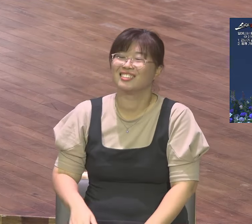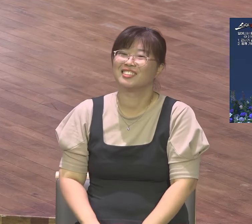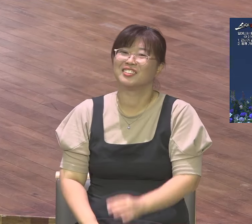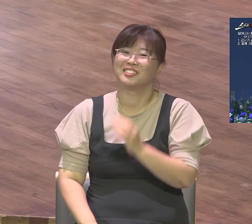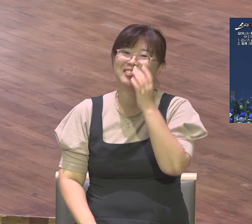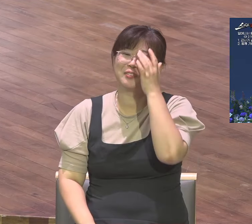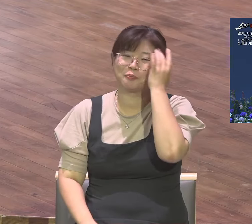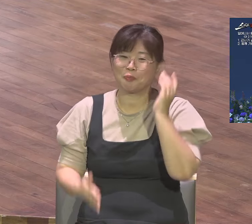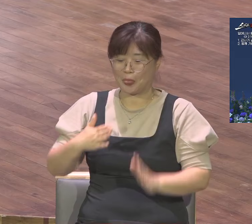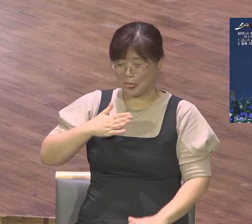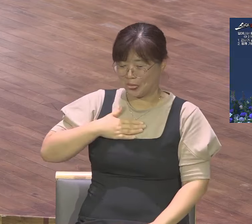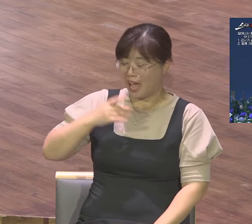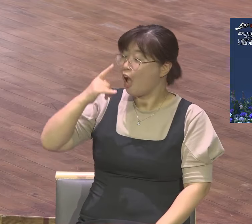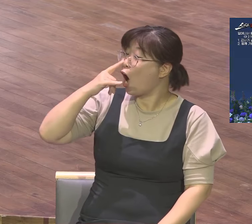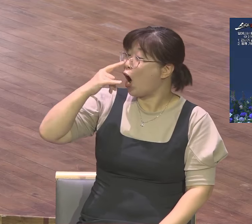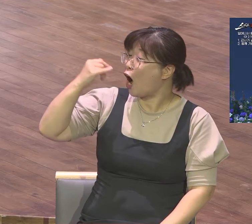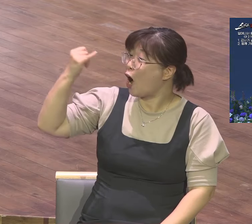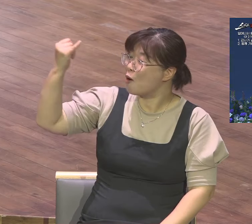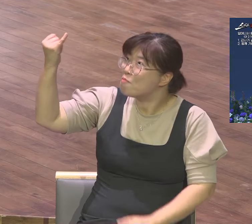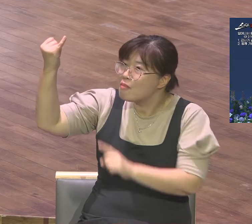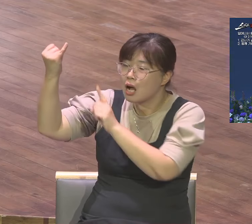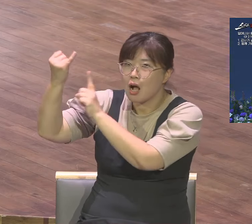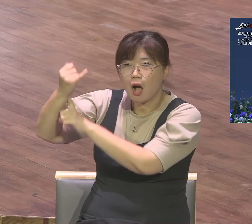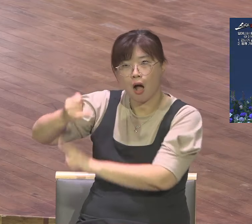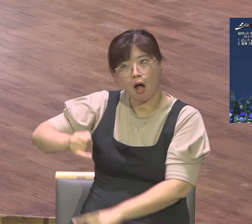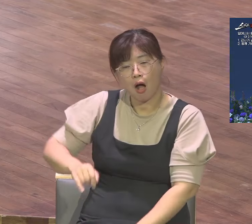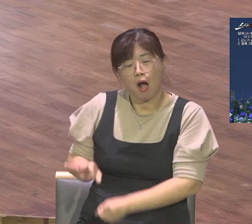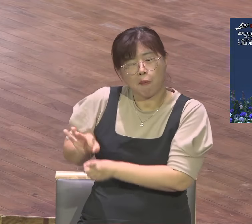저 사람 만났더니 말이 없더라고.